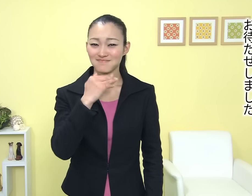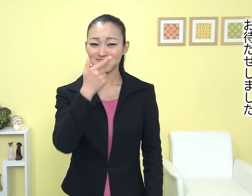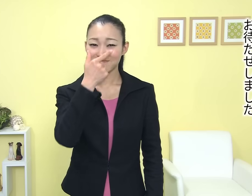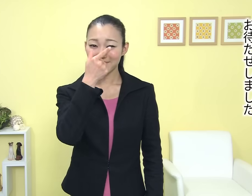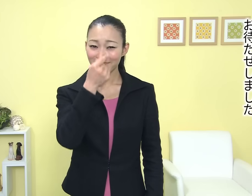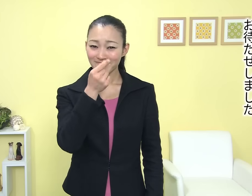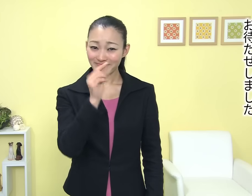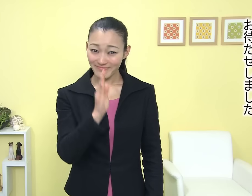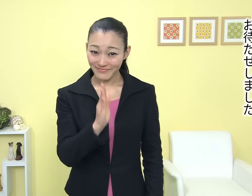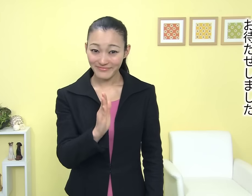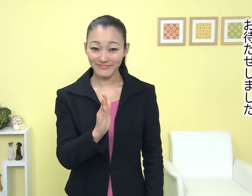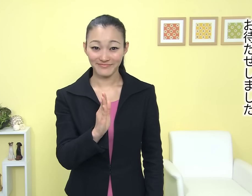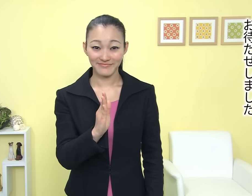お待たせしました。